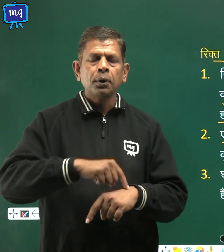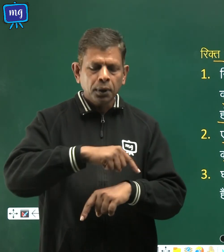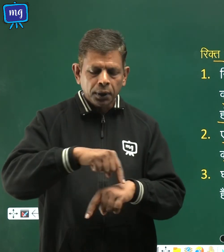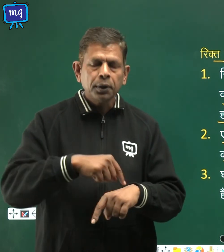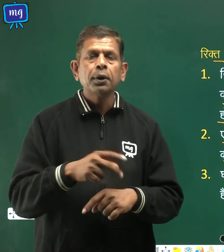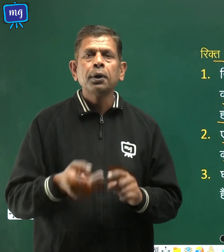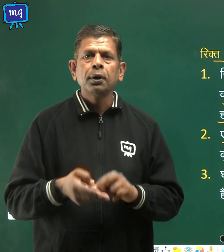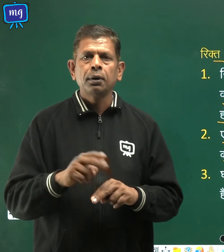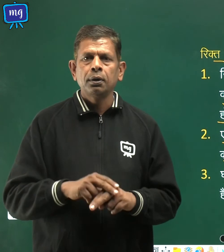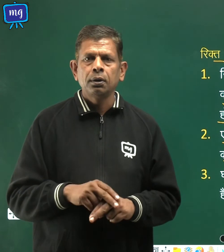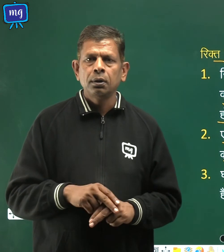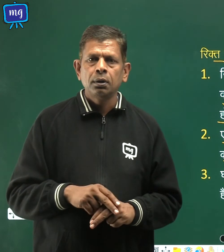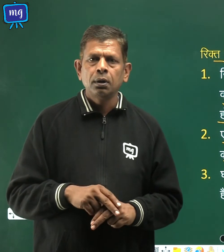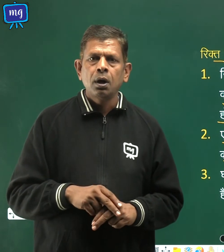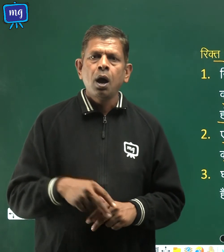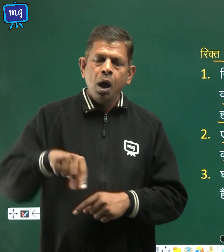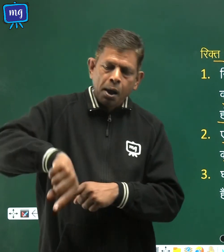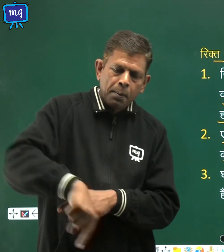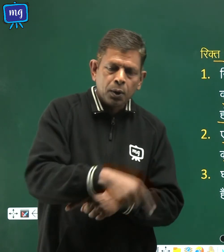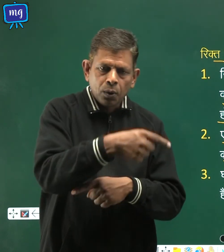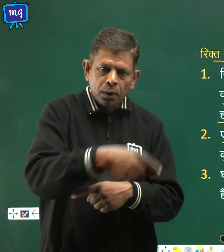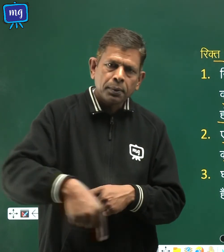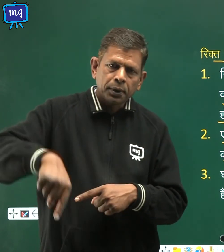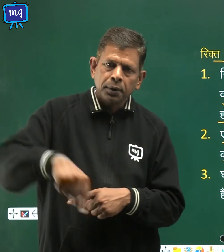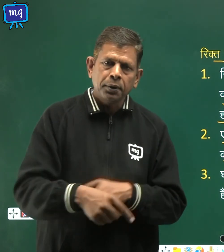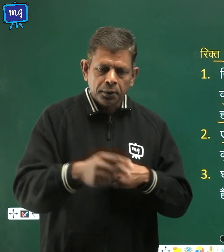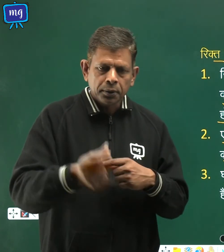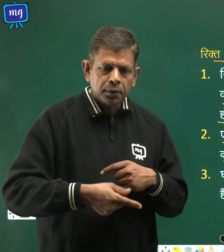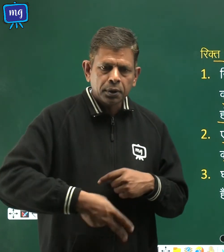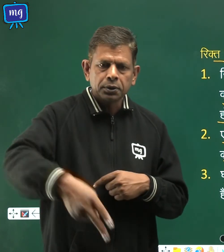के पेंडुलम की गति